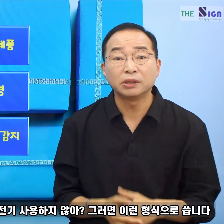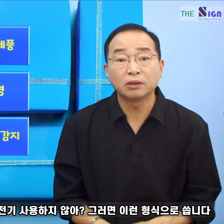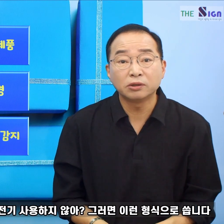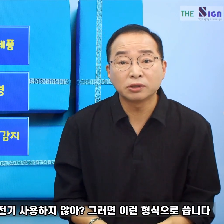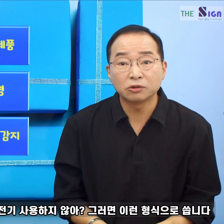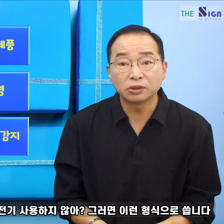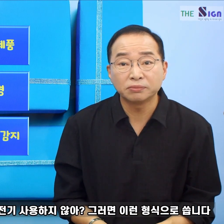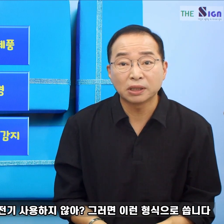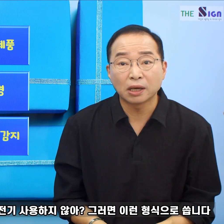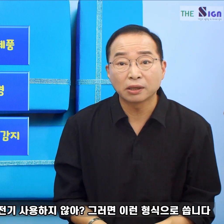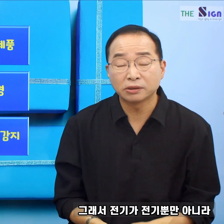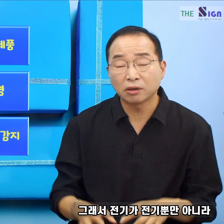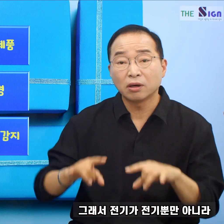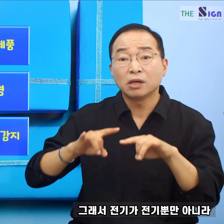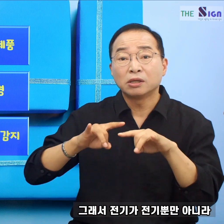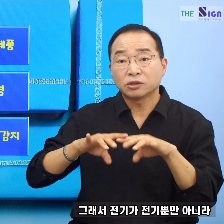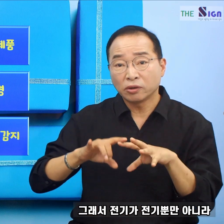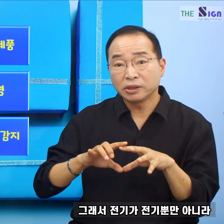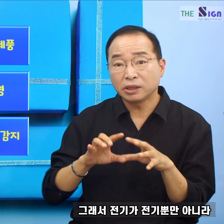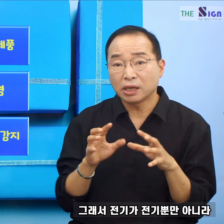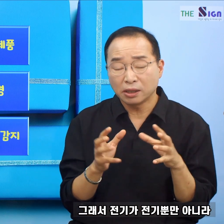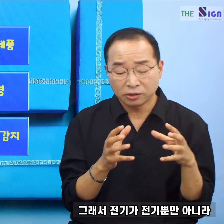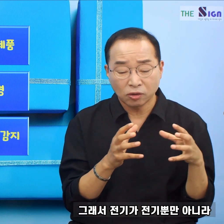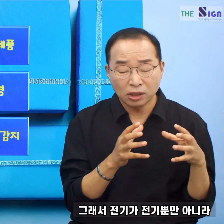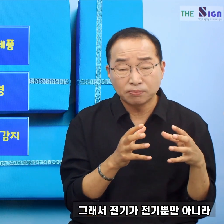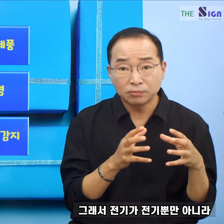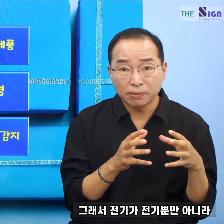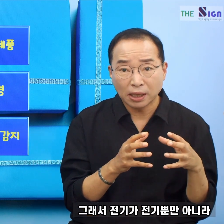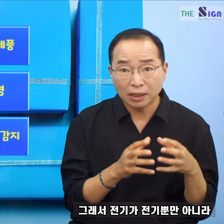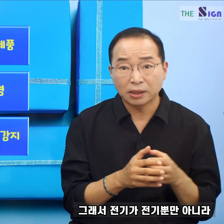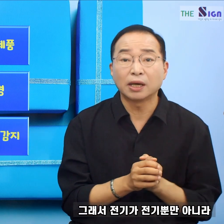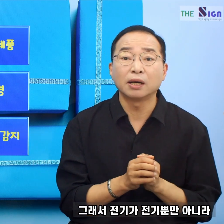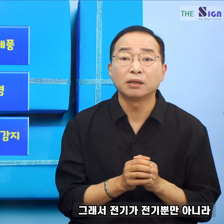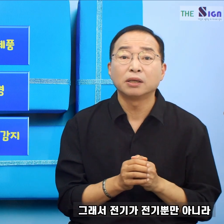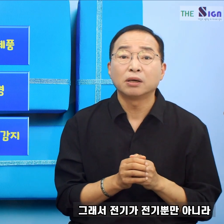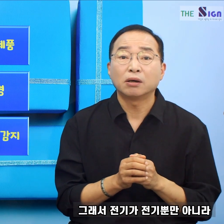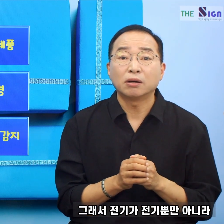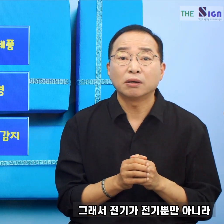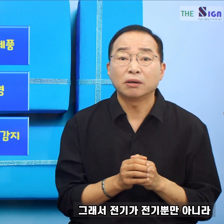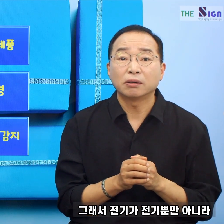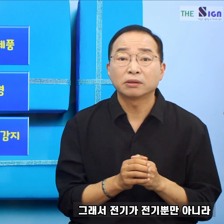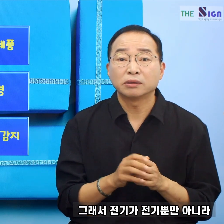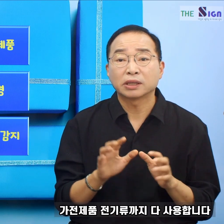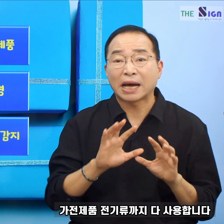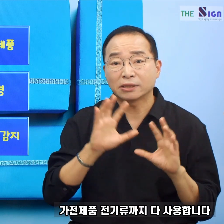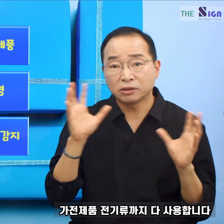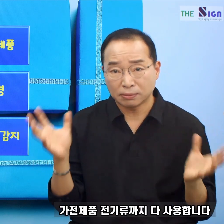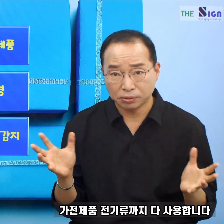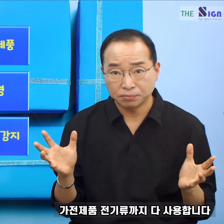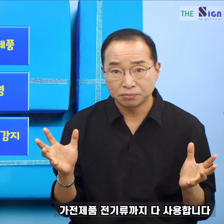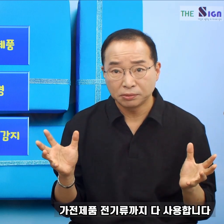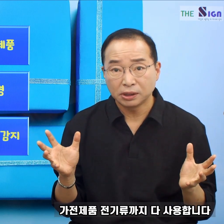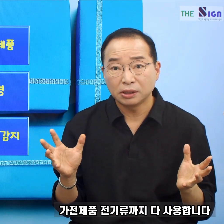이런 형식으로 씁니다. 그래서 전기뿐만 아니라 그런 이제 가전제품, 이와